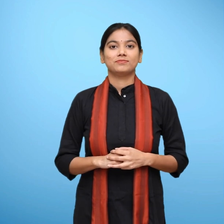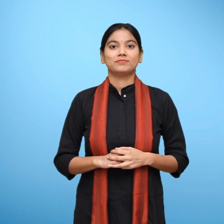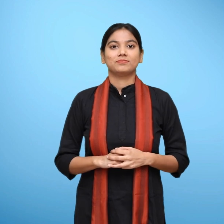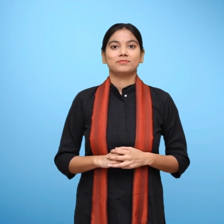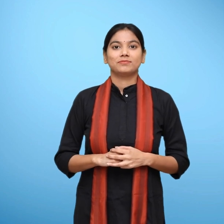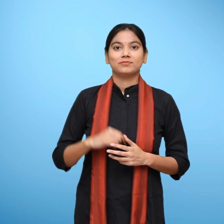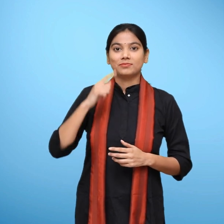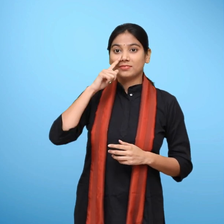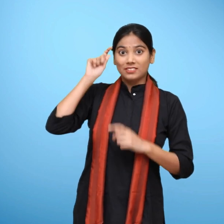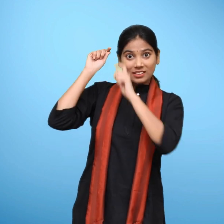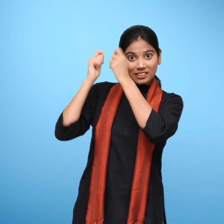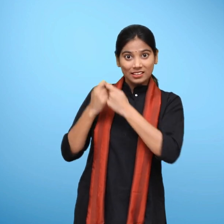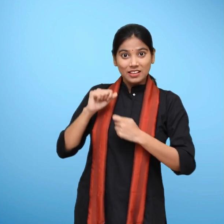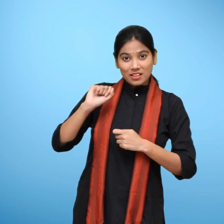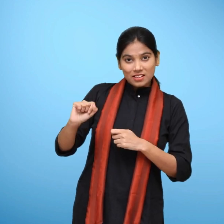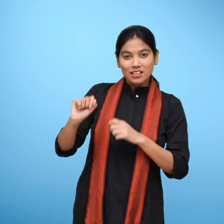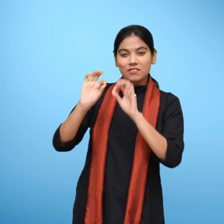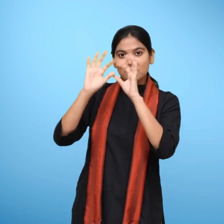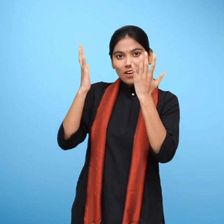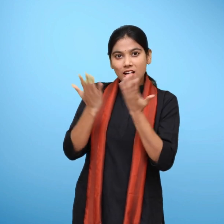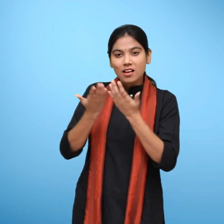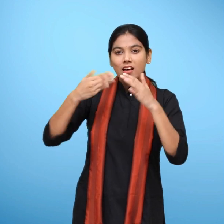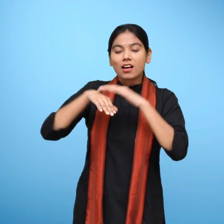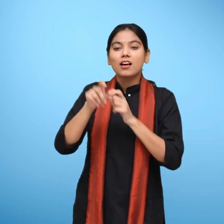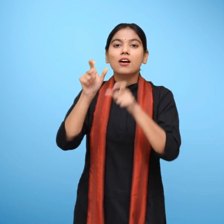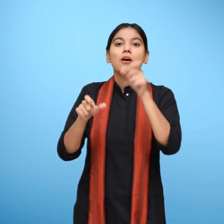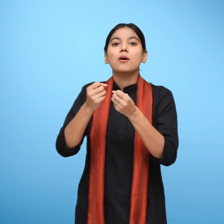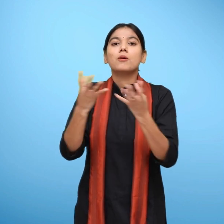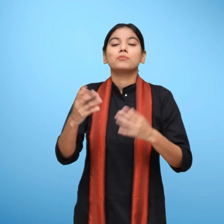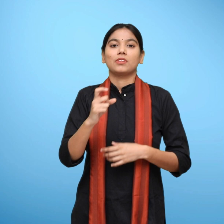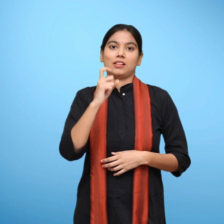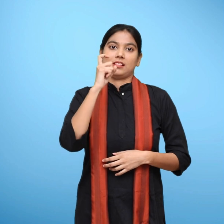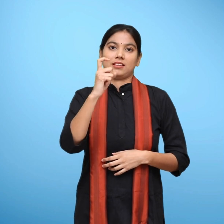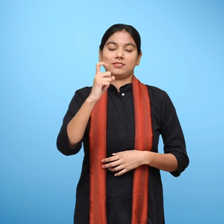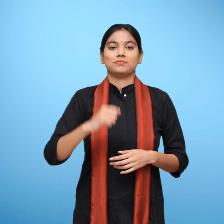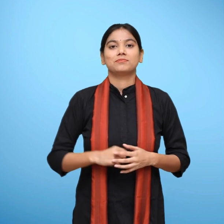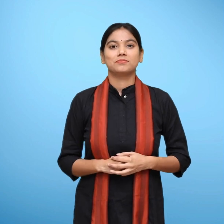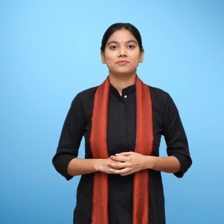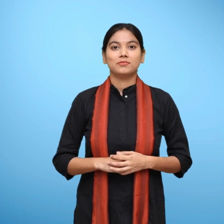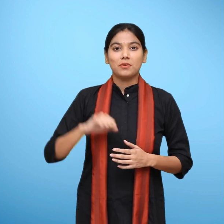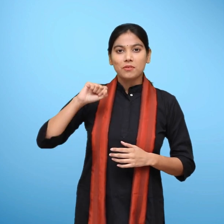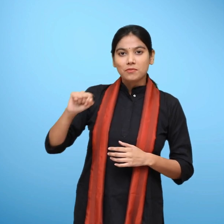परिवार मीना के परिवार में सात लोग हैं उसके दादा